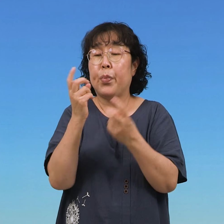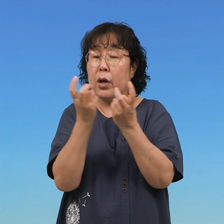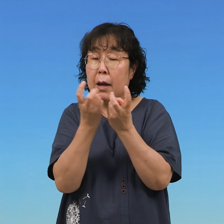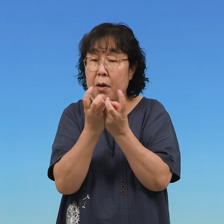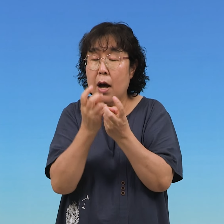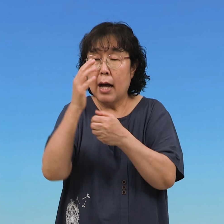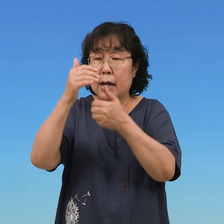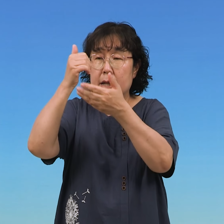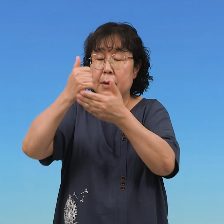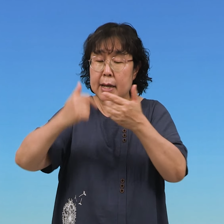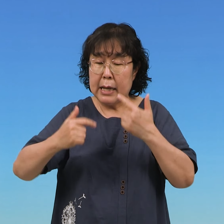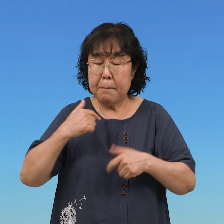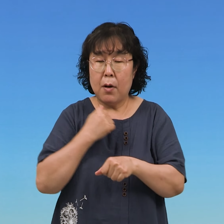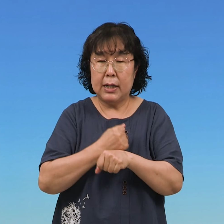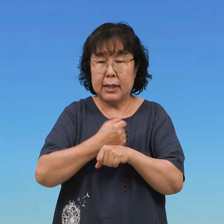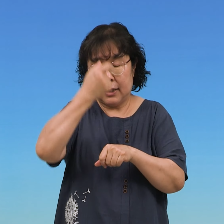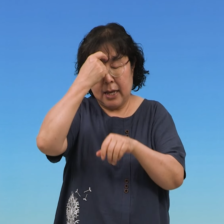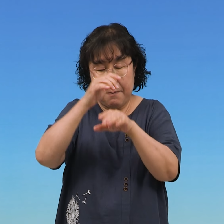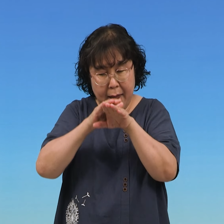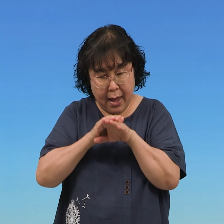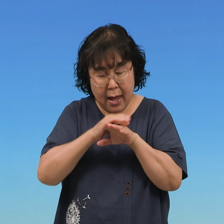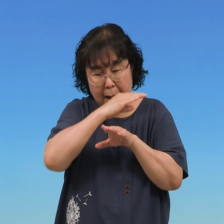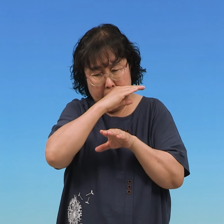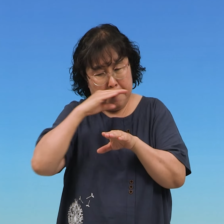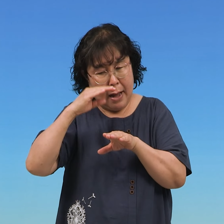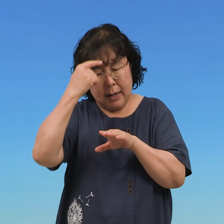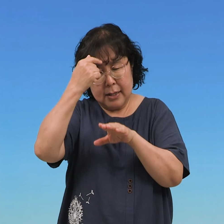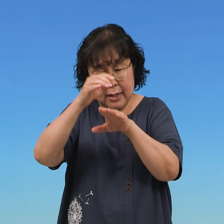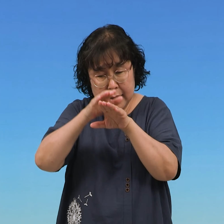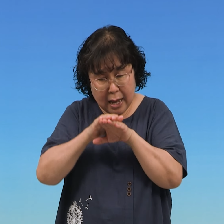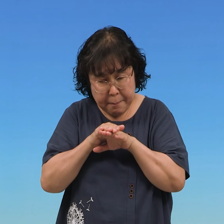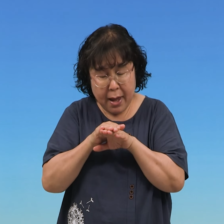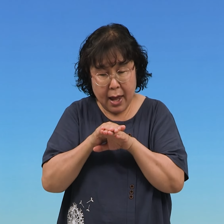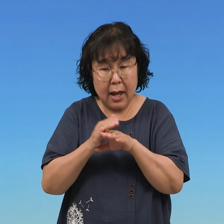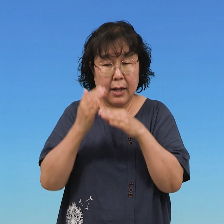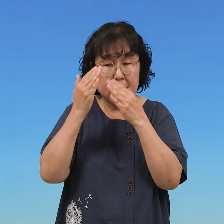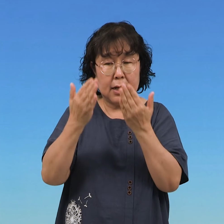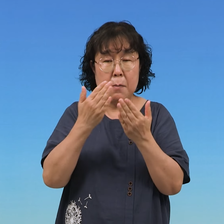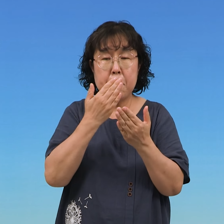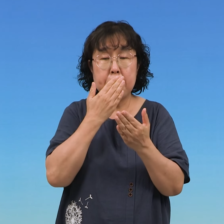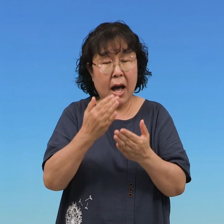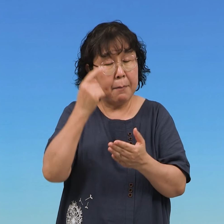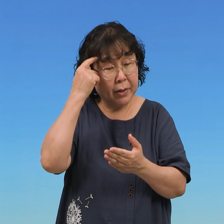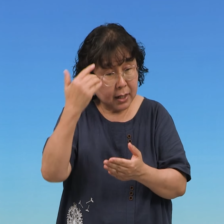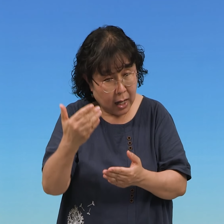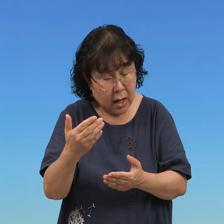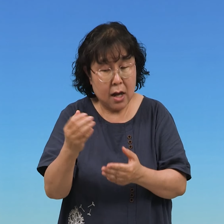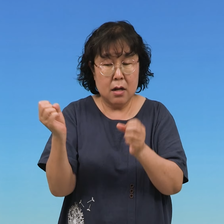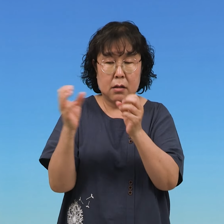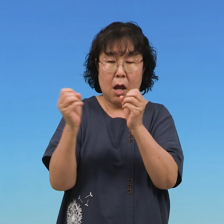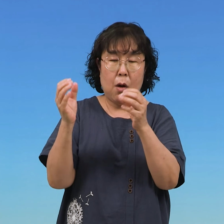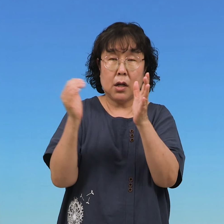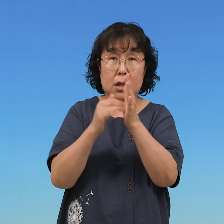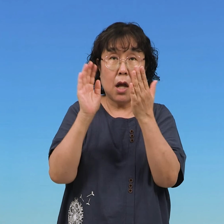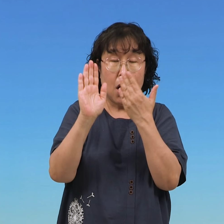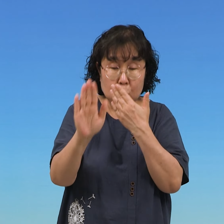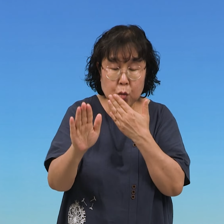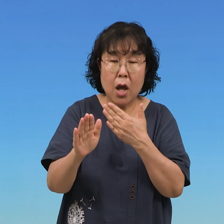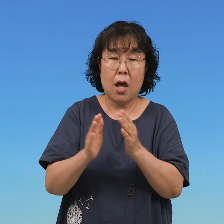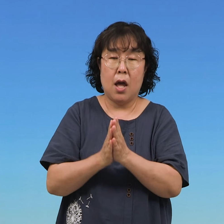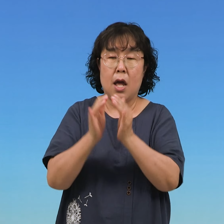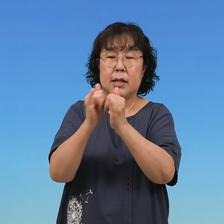수 있겠습니까? 그 이야기를 했더니 대인기피증이 치료가 됐잖아요. 물동이를 버려두고 사람들